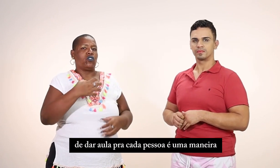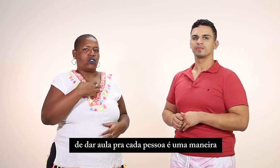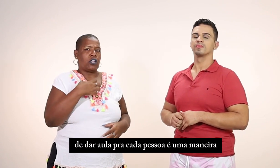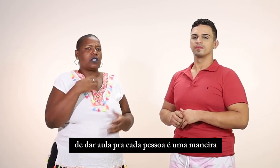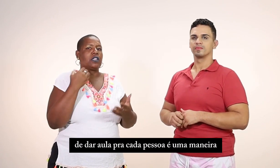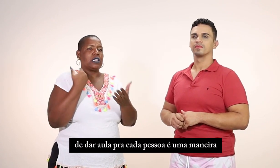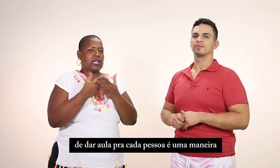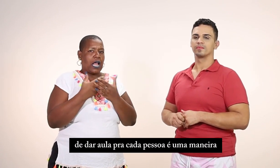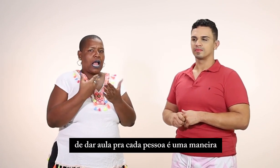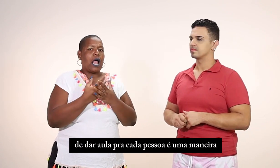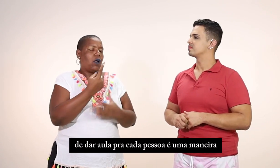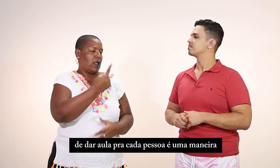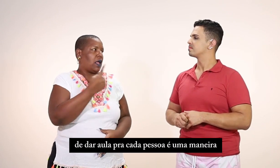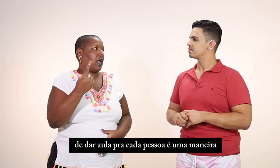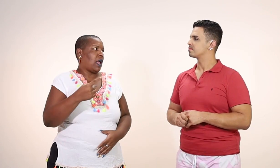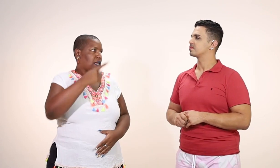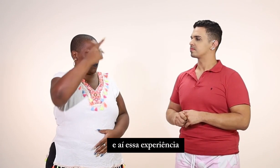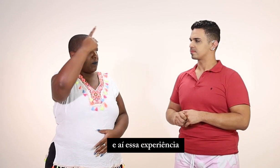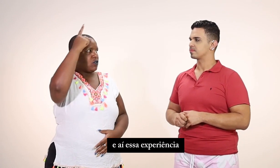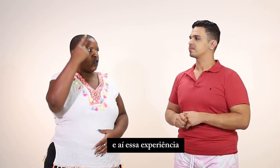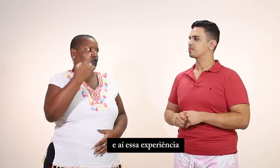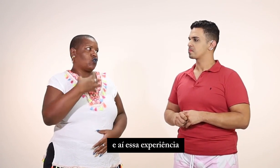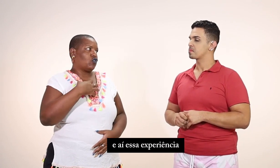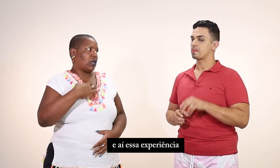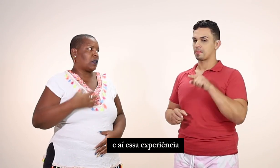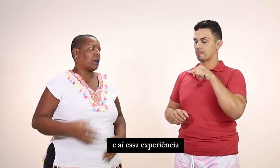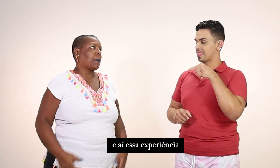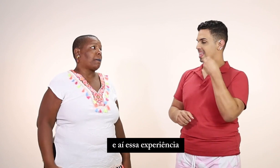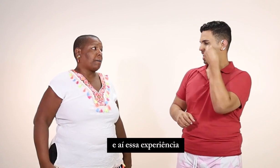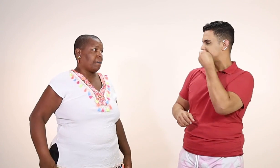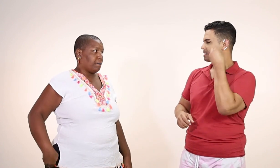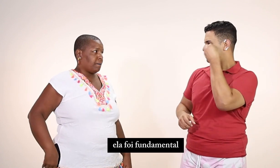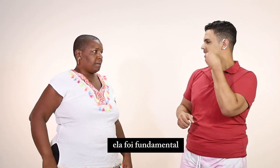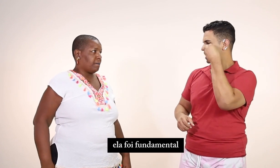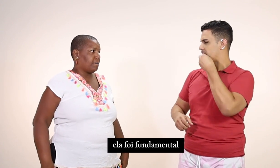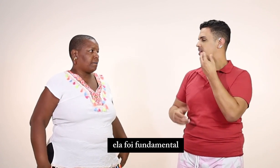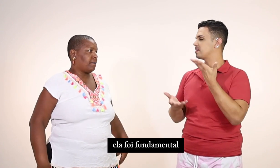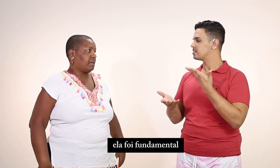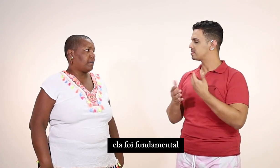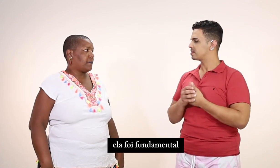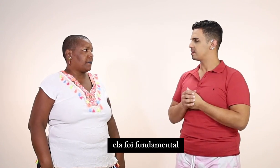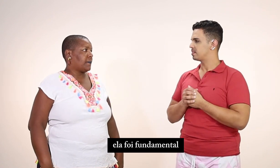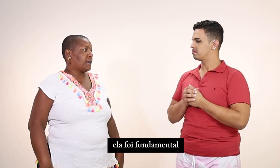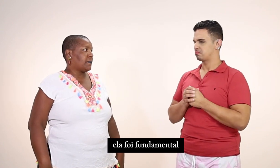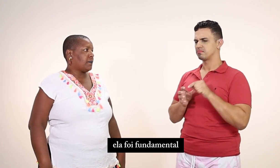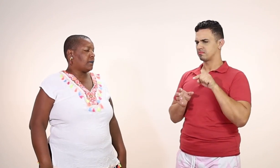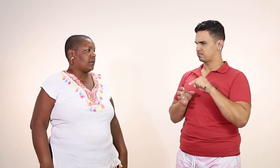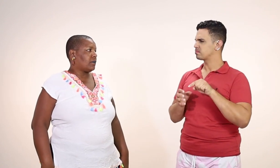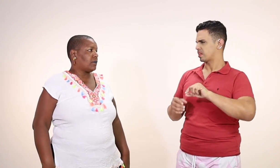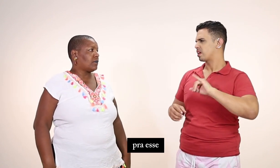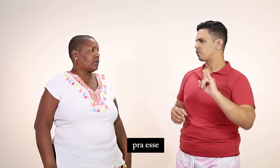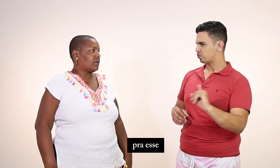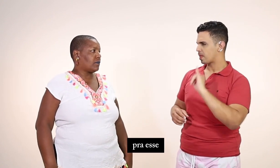cada pessoa é uma maneira. E aí essa experiência, ela foi fundamental para